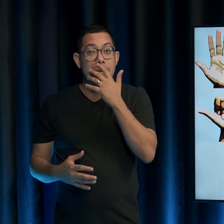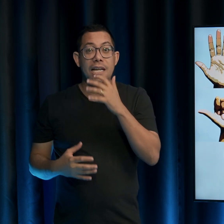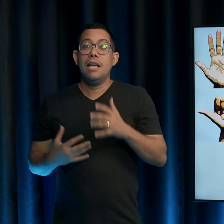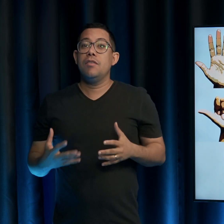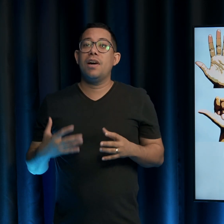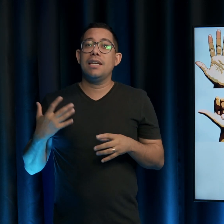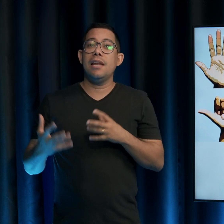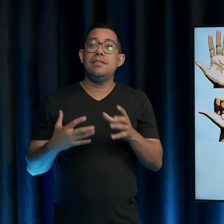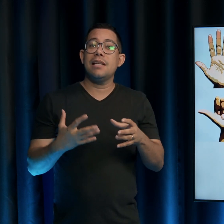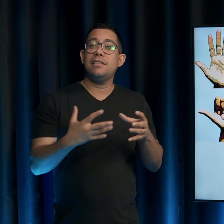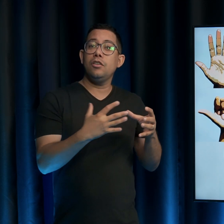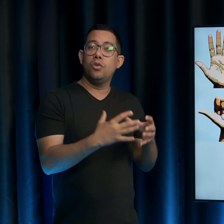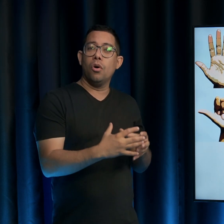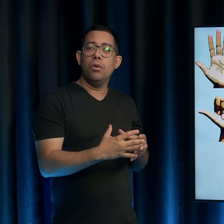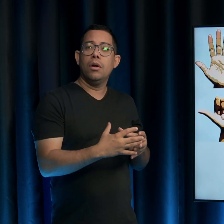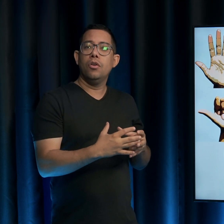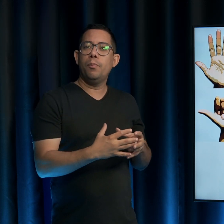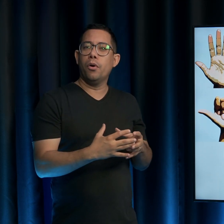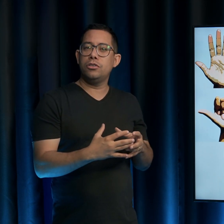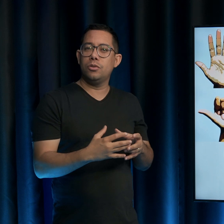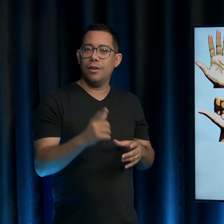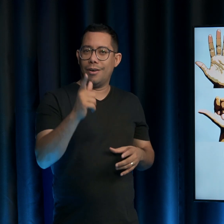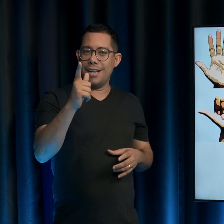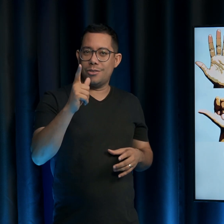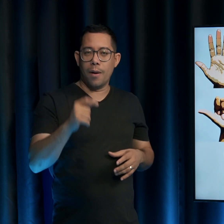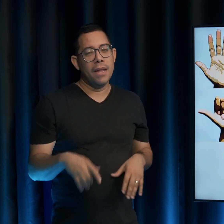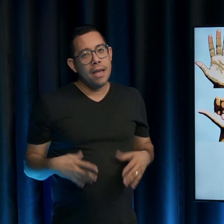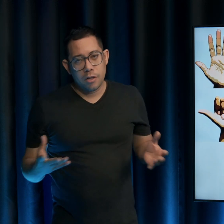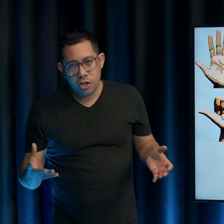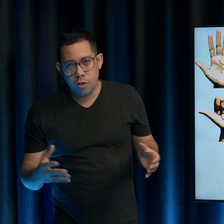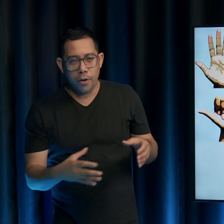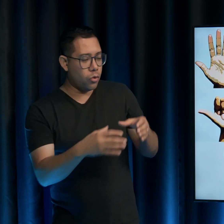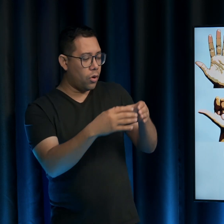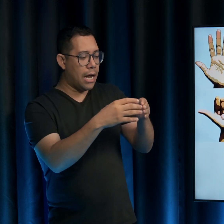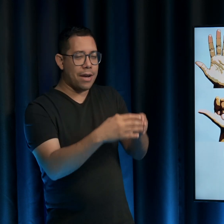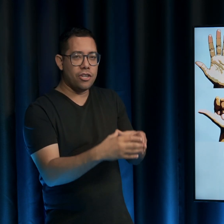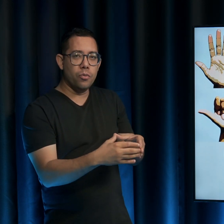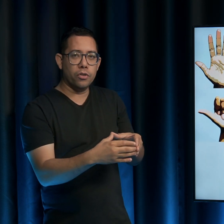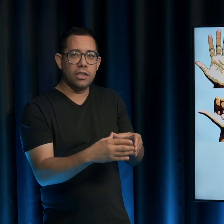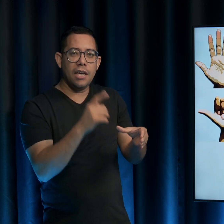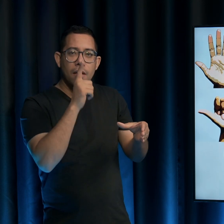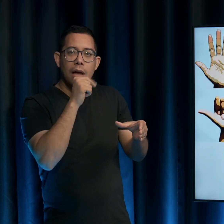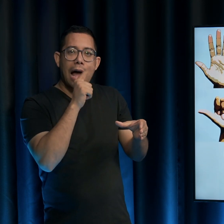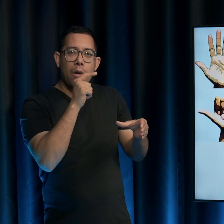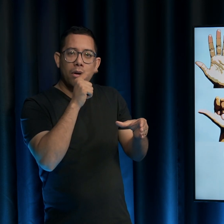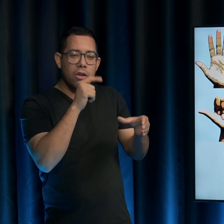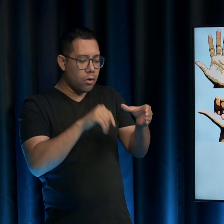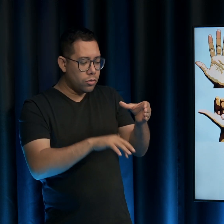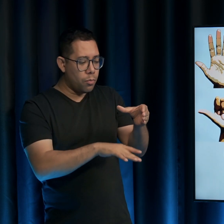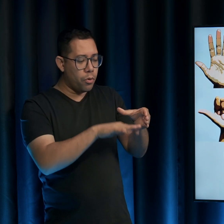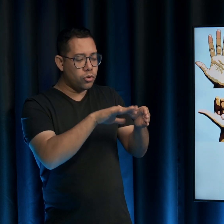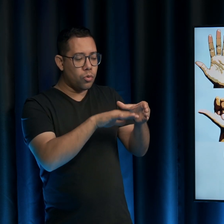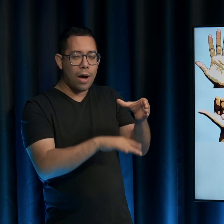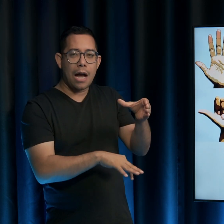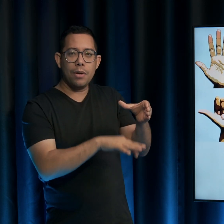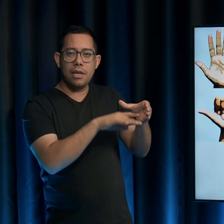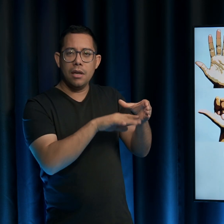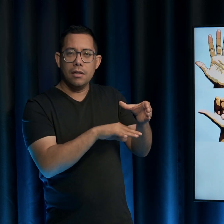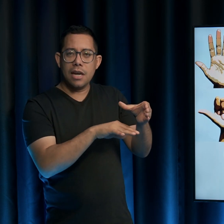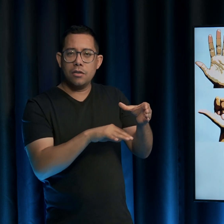que fala que ele se assentou no poço, olha só. Então a gente pode colocar, imagina o poço aqui, a água aqui, ó, então um poço com água aqui, certo? E